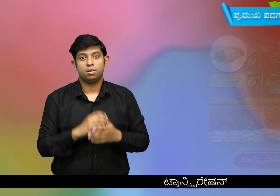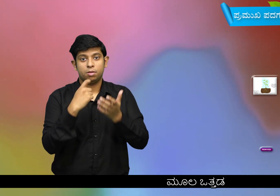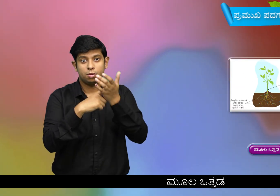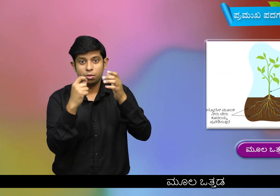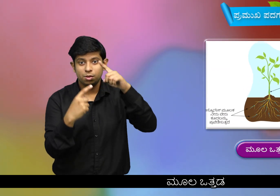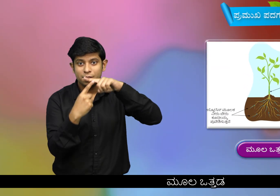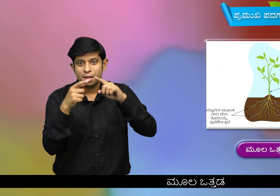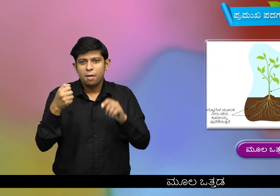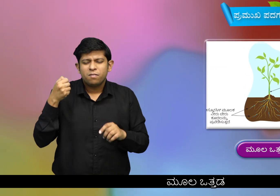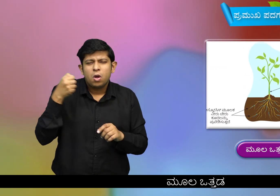ಮೂಲ ಒತ್ತಡ,